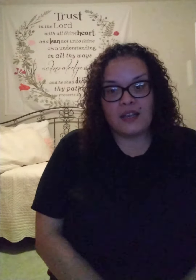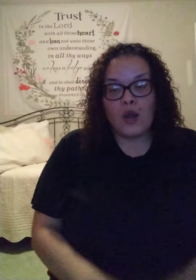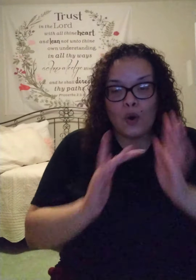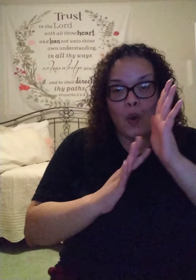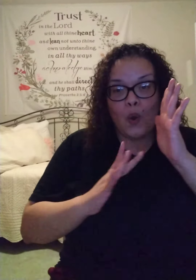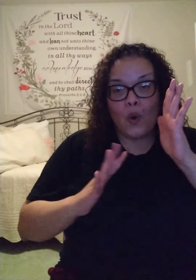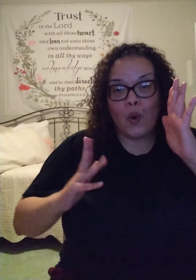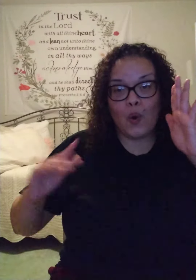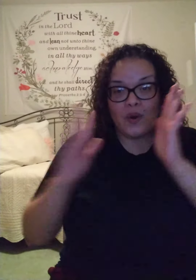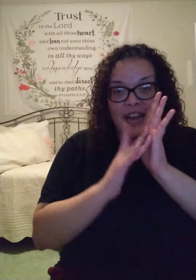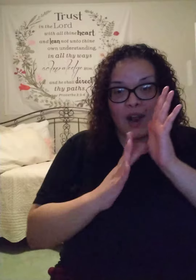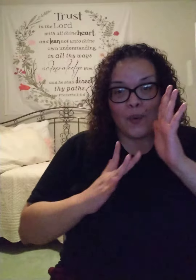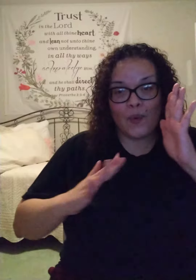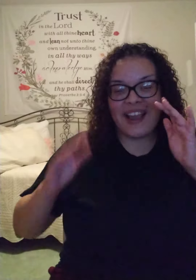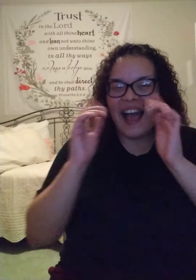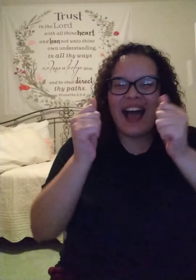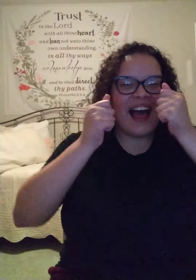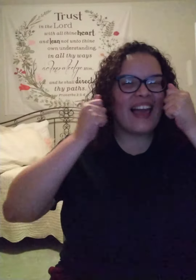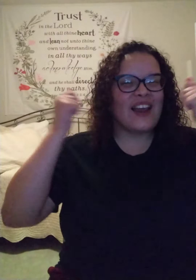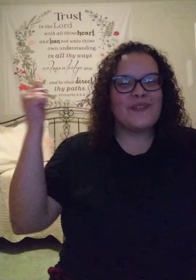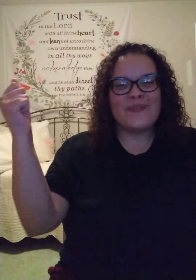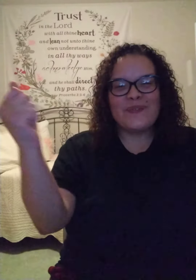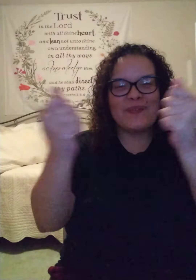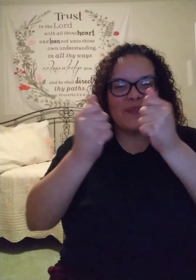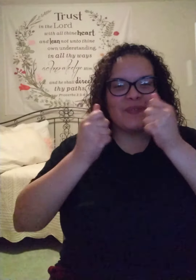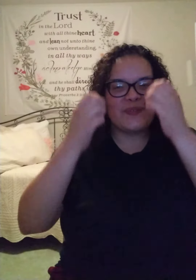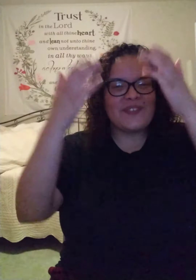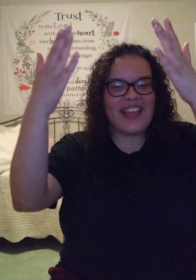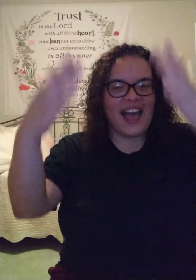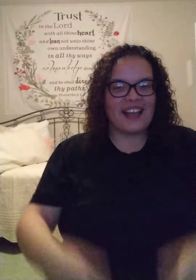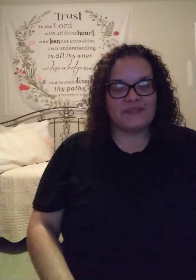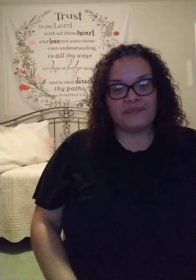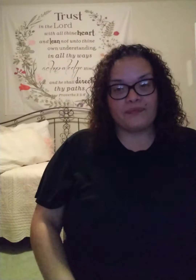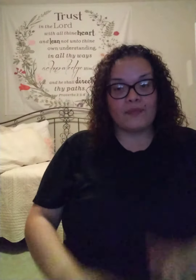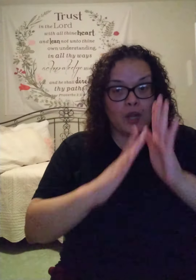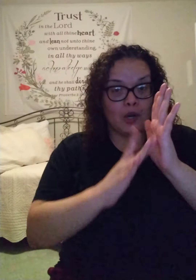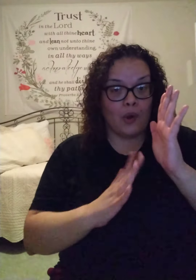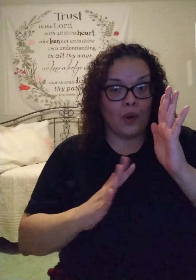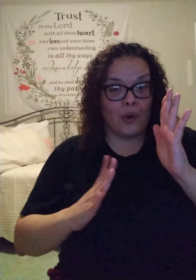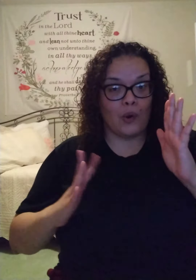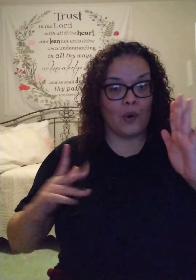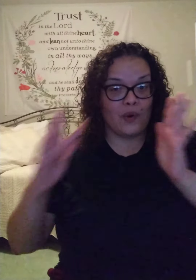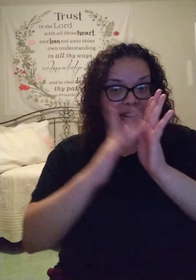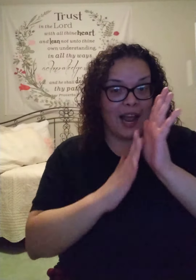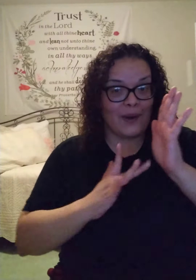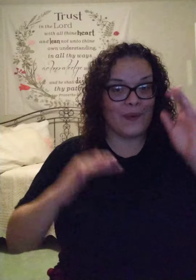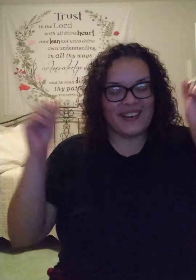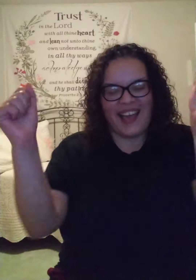Gloria, gloria, aleluya, gloria, gloria,